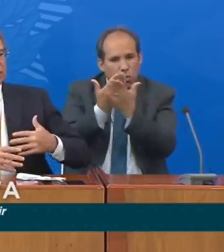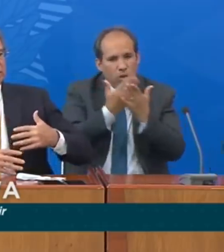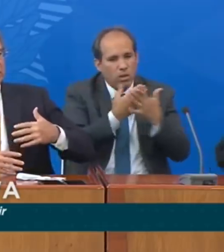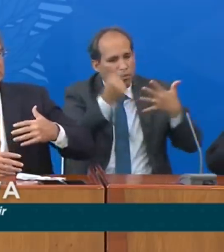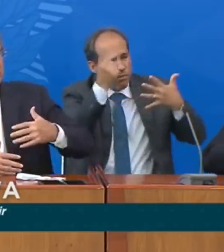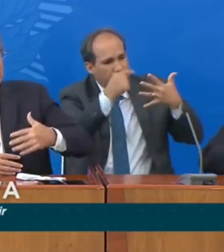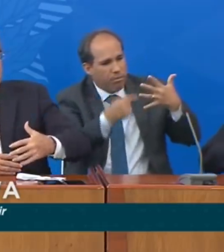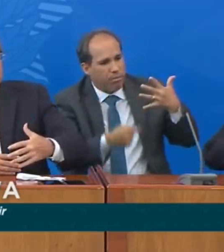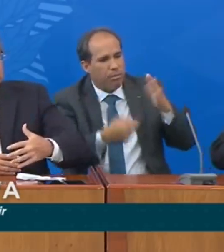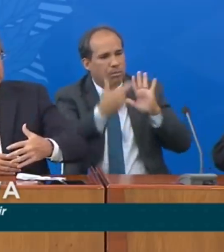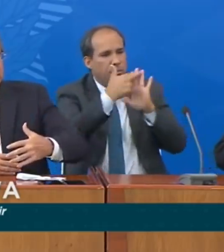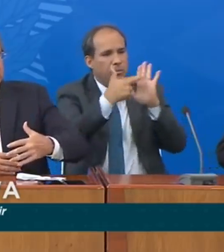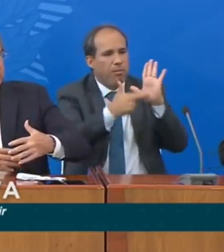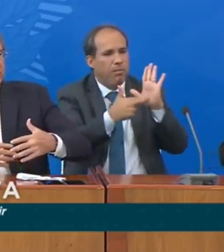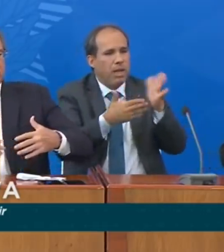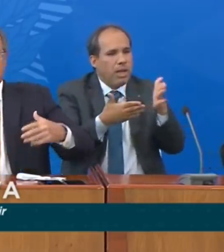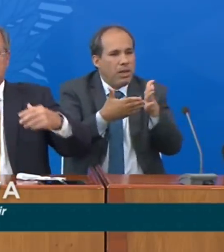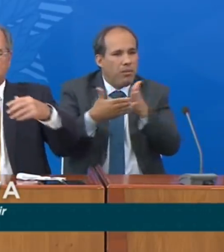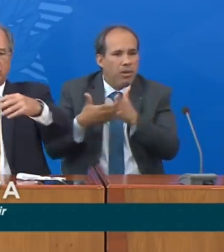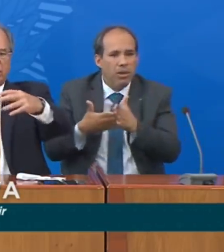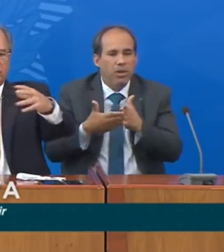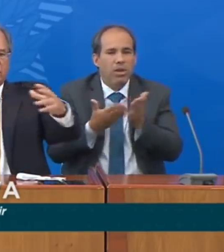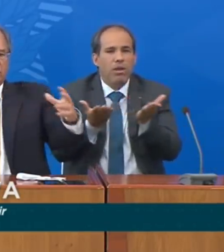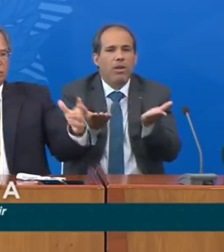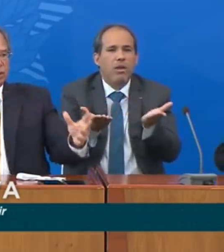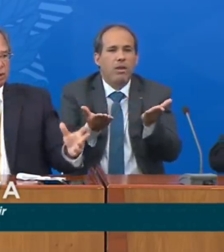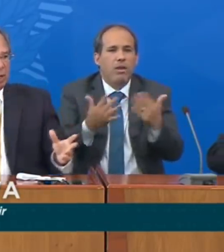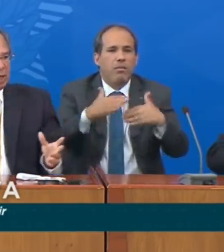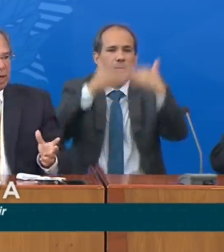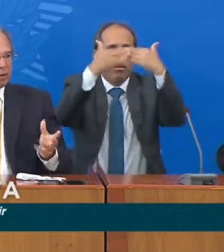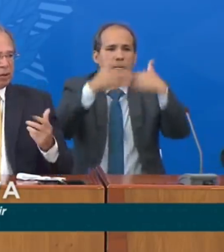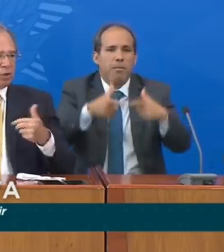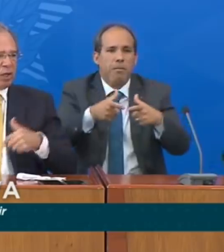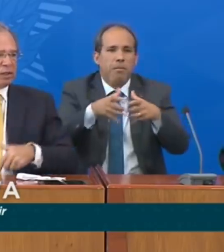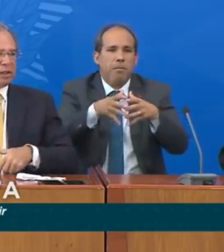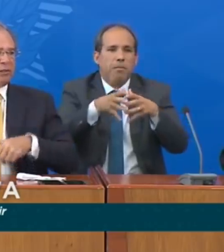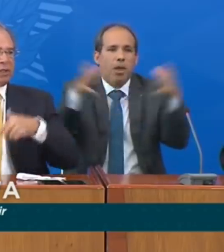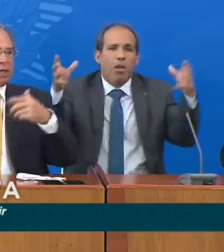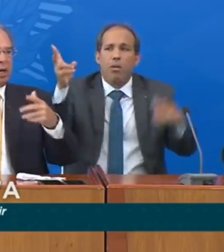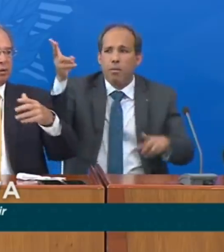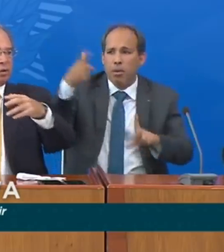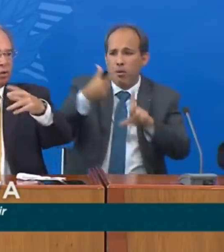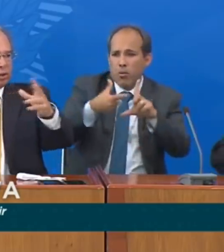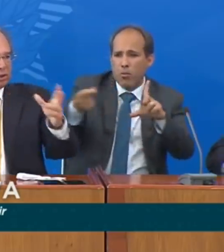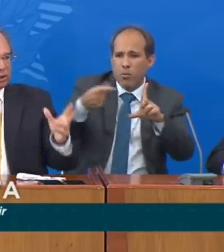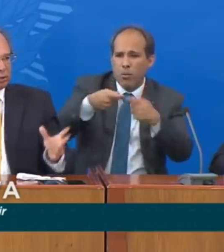de um crescimento maior esse ano, né? Quem diz isso, inclusive, são os mercados, não é só a Receita